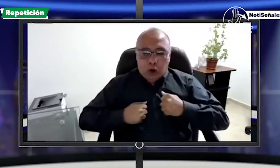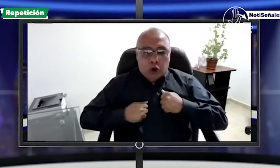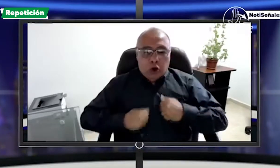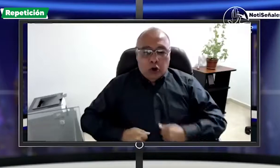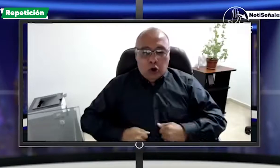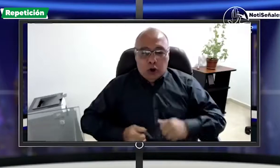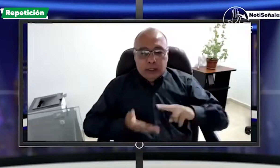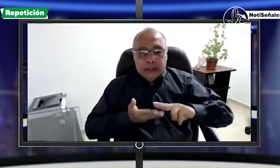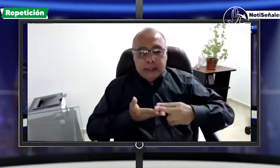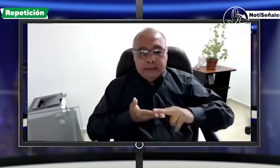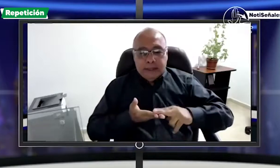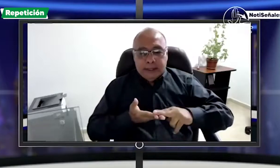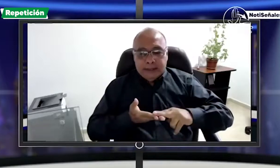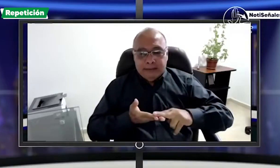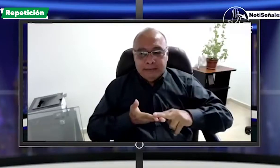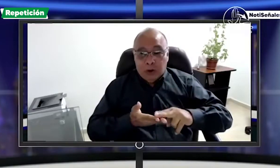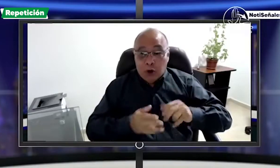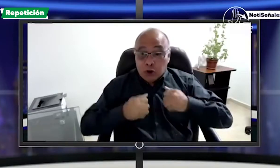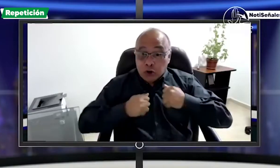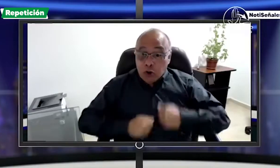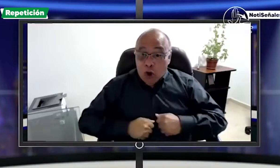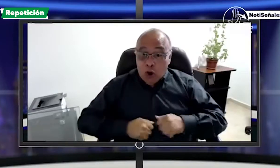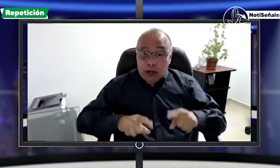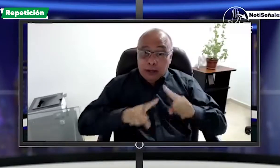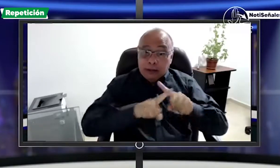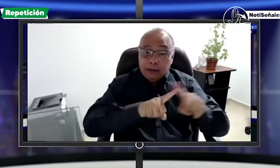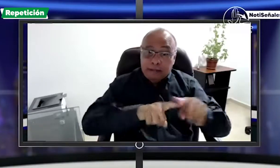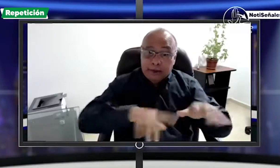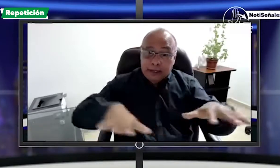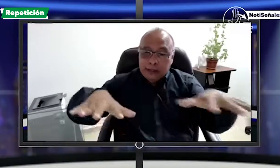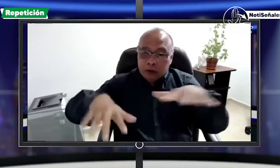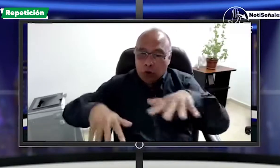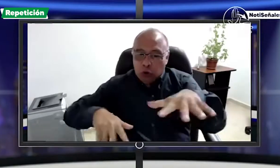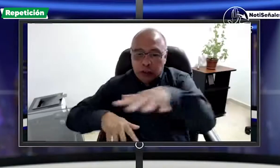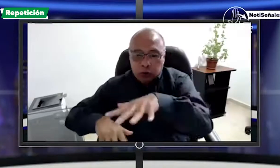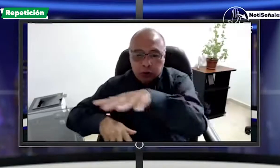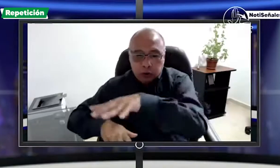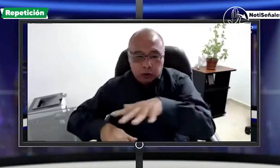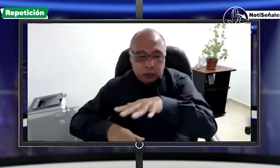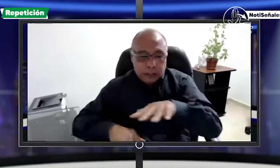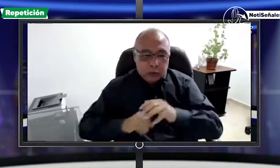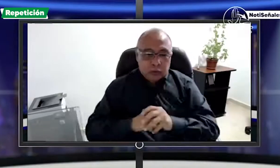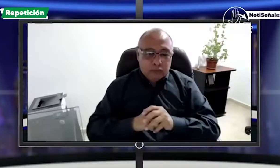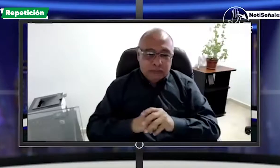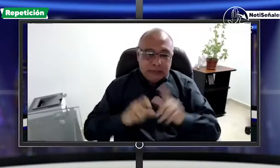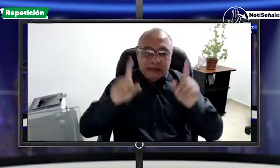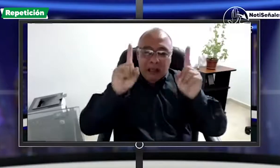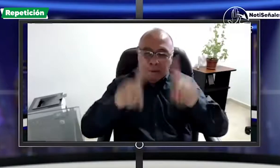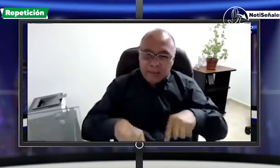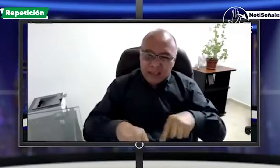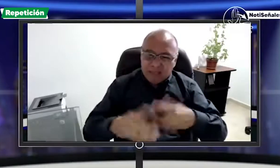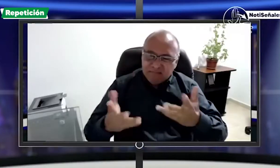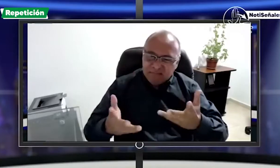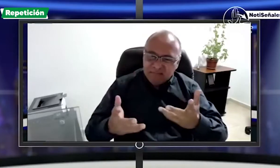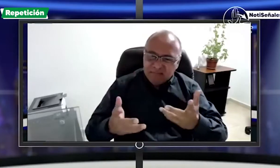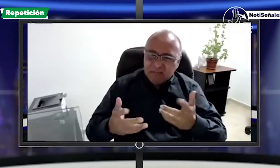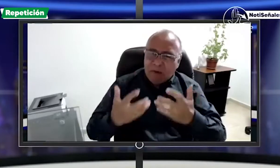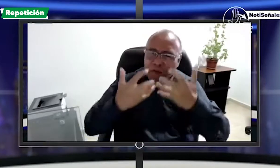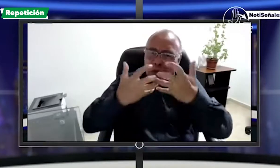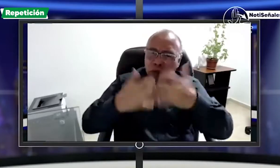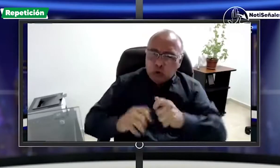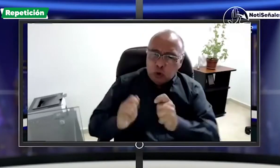queda una reflexión Sumamente amplia Acerca de este rol Y el rol En diferentes espacios